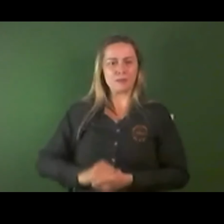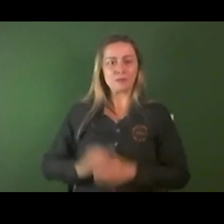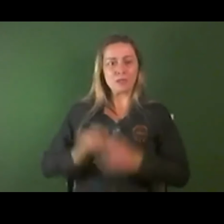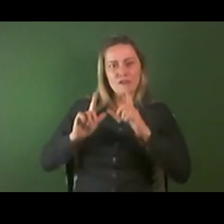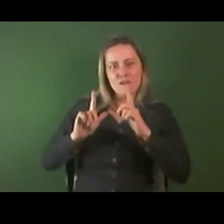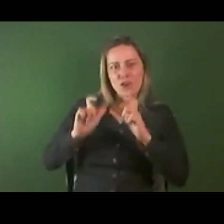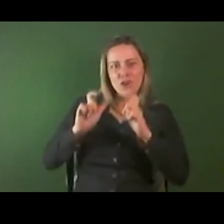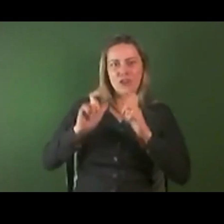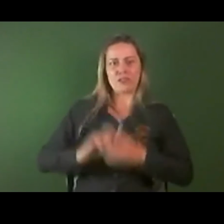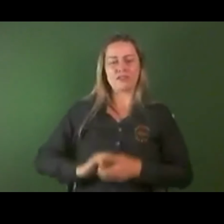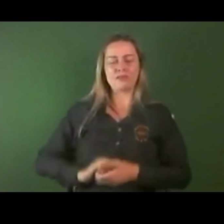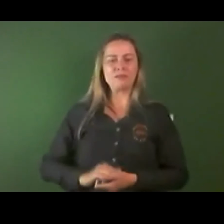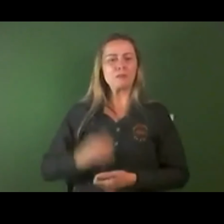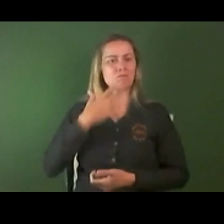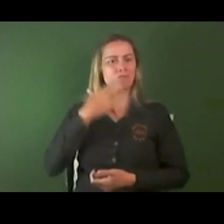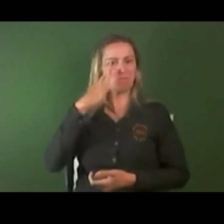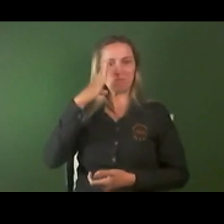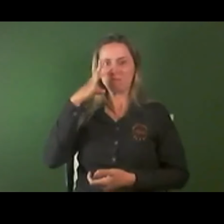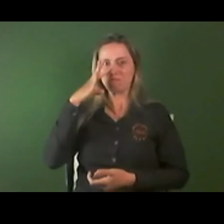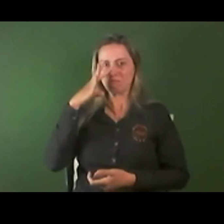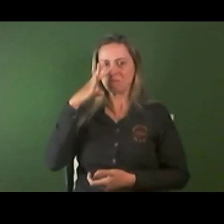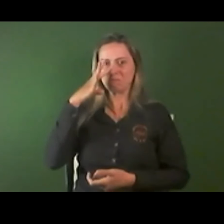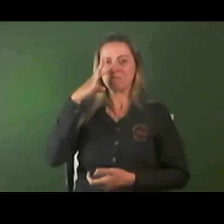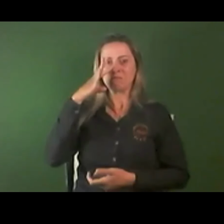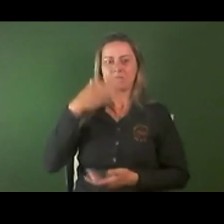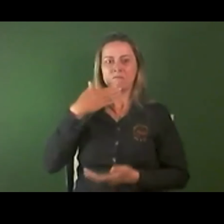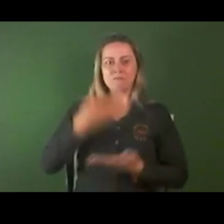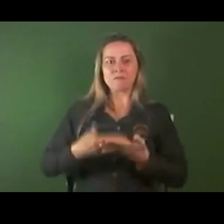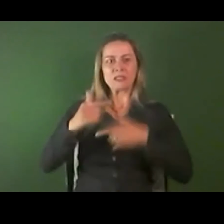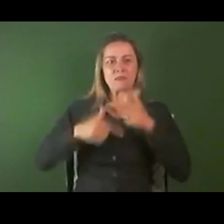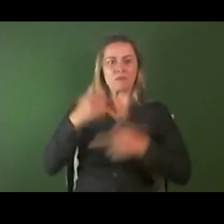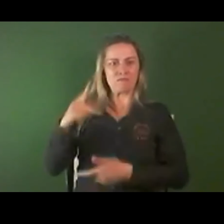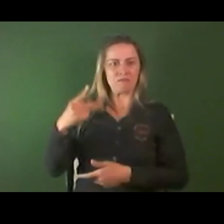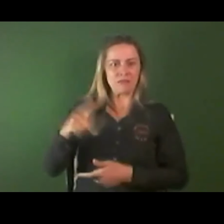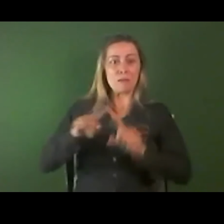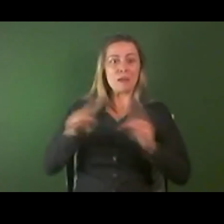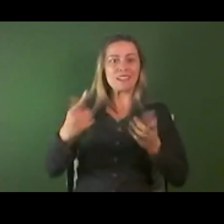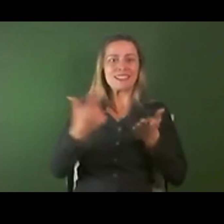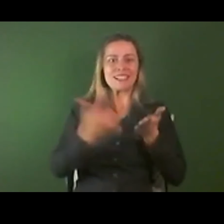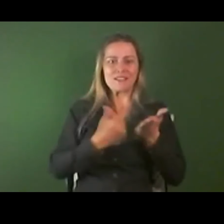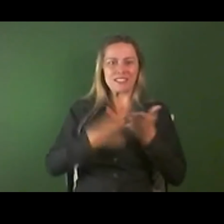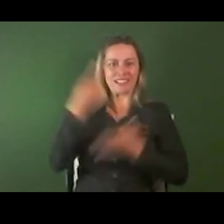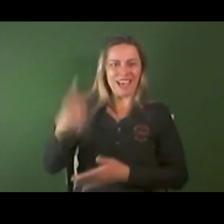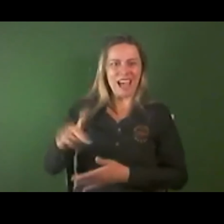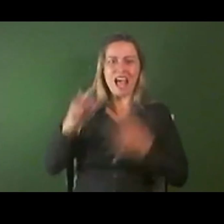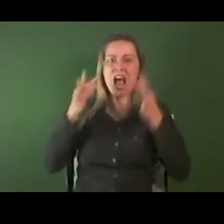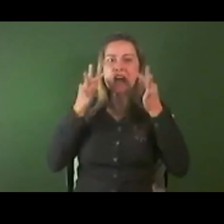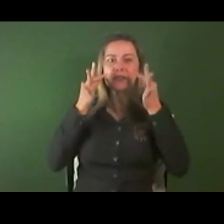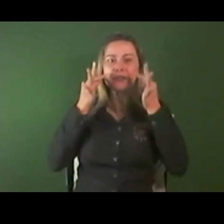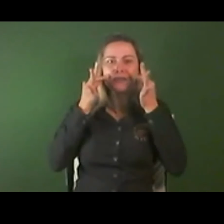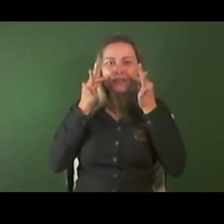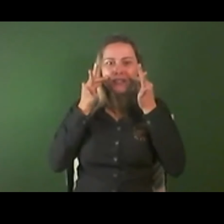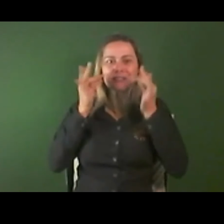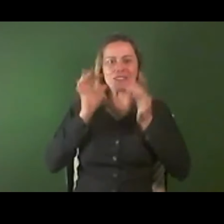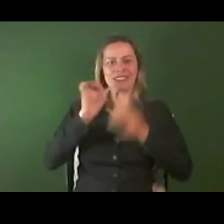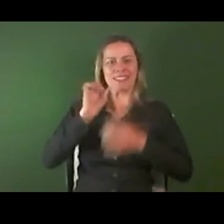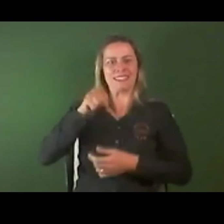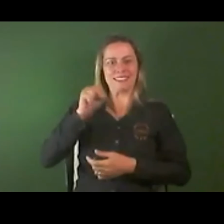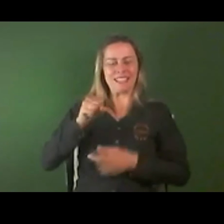É impressionante o trabalho dela, cara. Só que os livros dela a gente tem que ver ao vivo, porque o livro dela é de